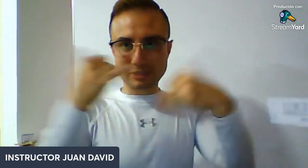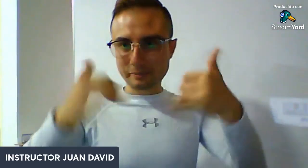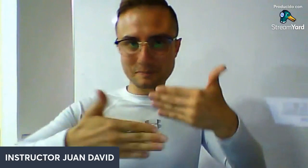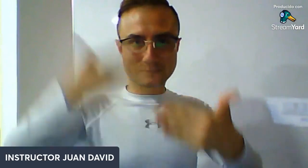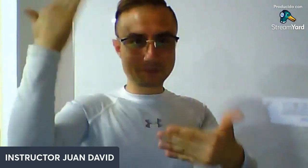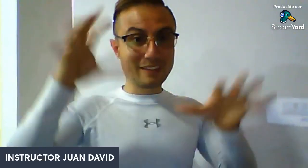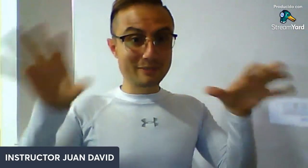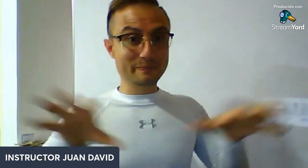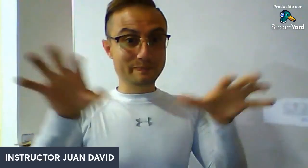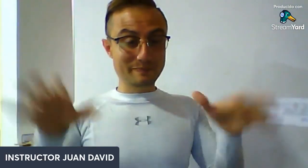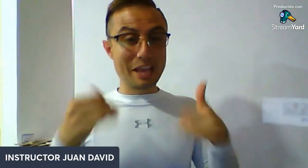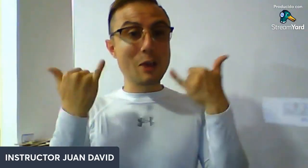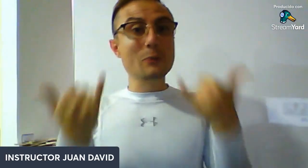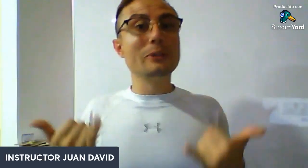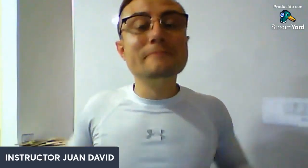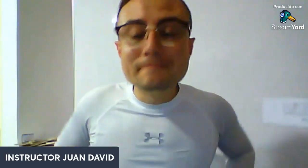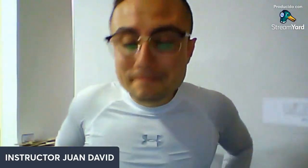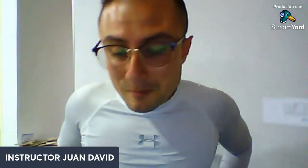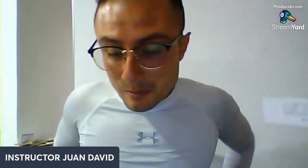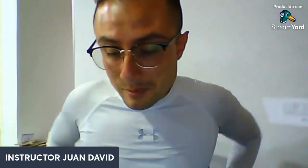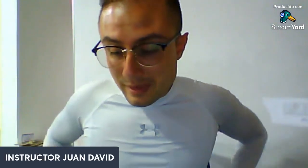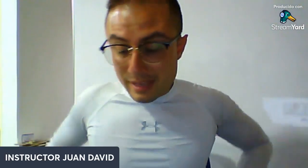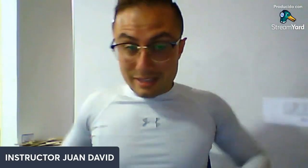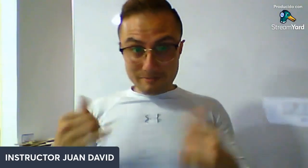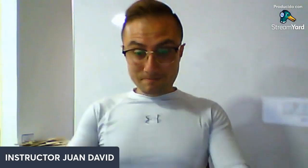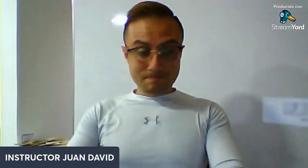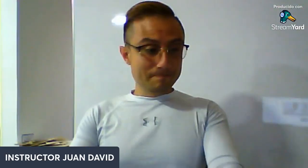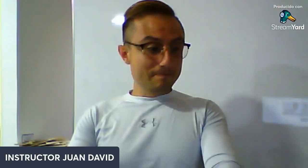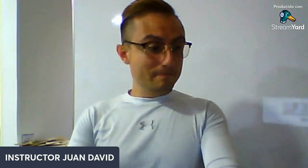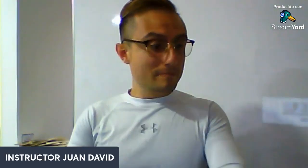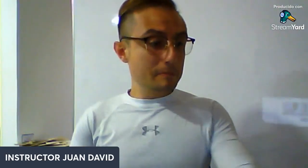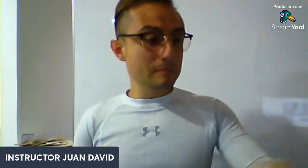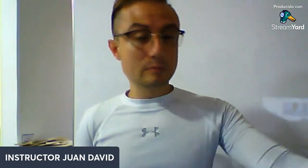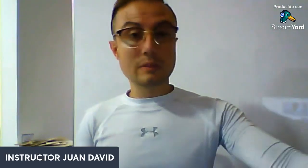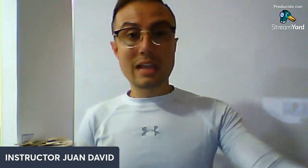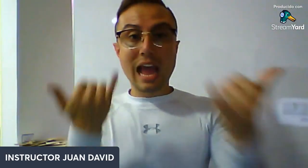bueno entonces empezamos ya pasa nuestro minuto y ahora